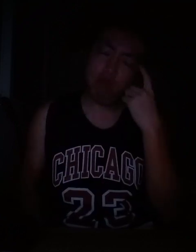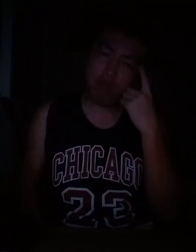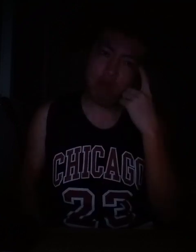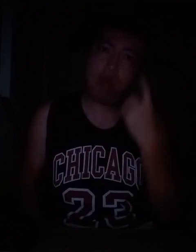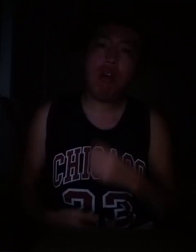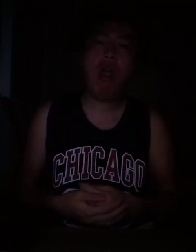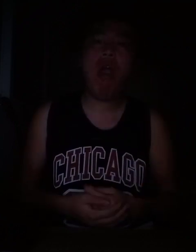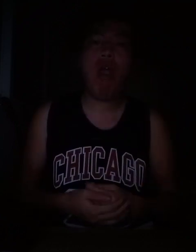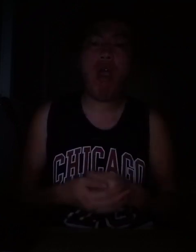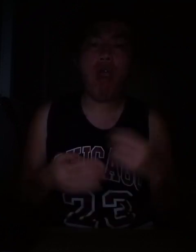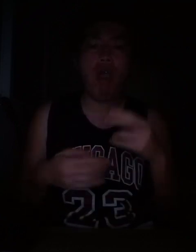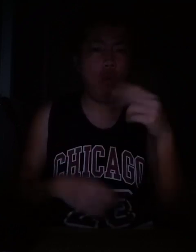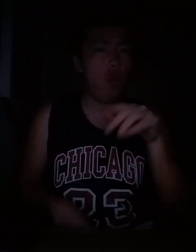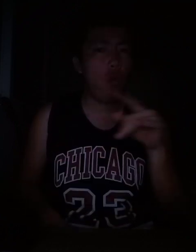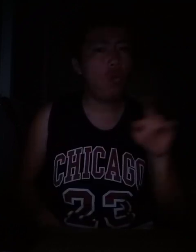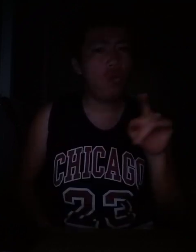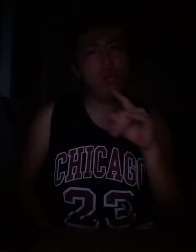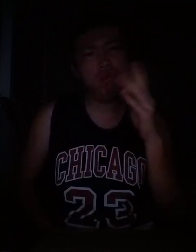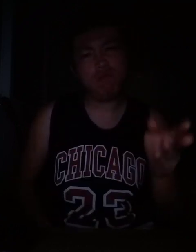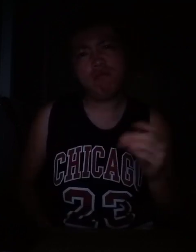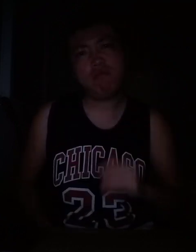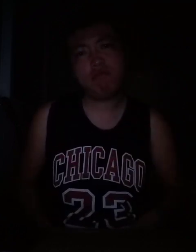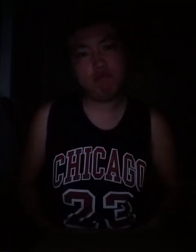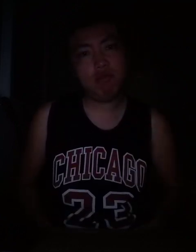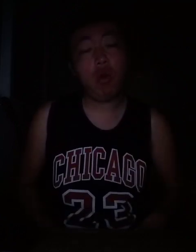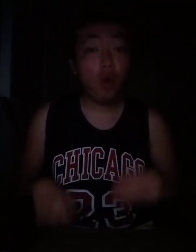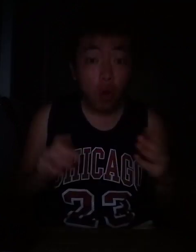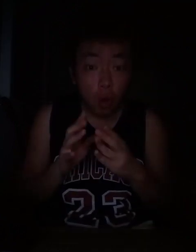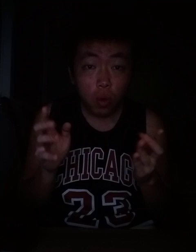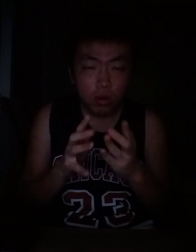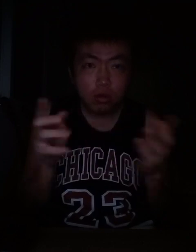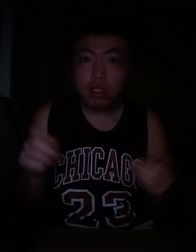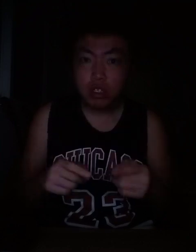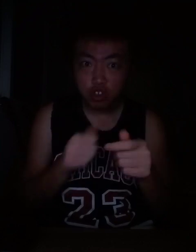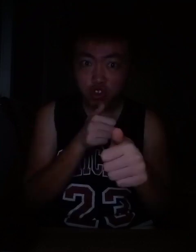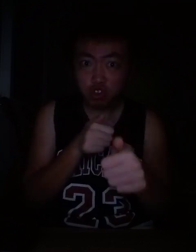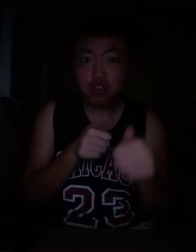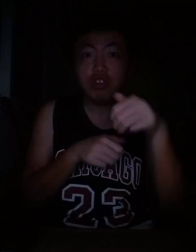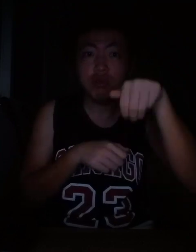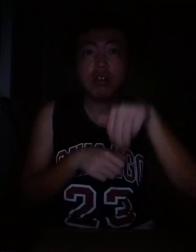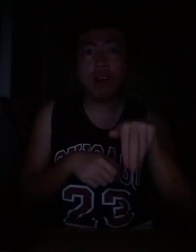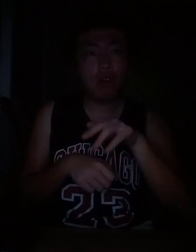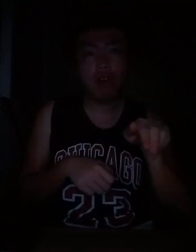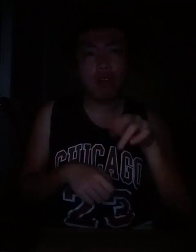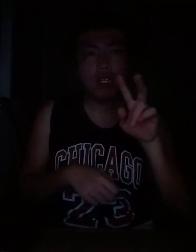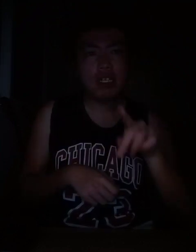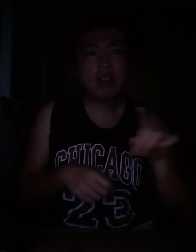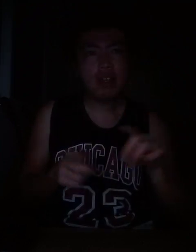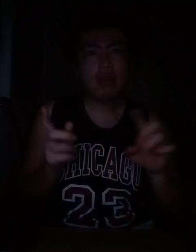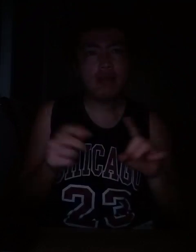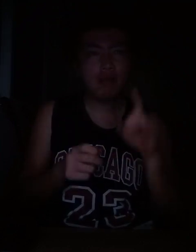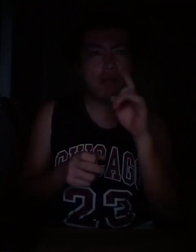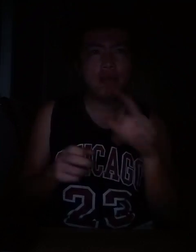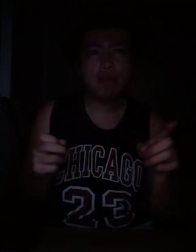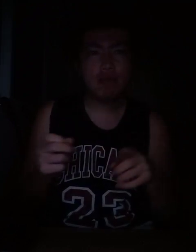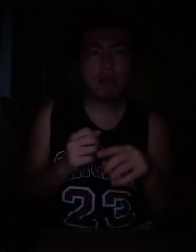갑자기 왜 이렇게 올랐지라는 느낌은 좀. 실제로 전국 휘발유 평균 가격은 리터당 1,695원으로